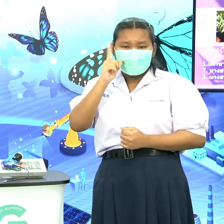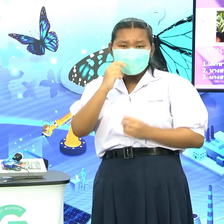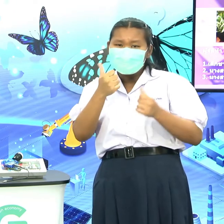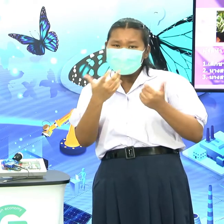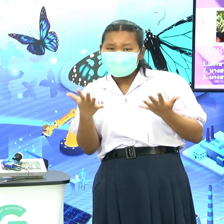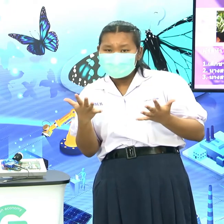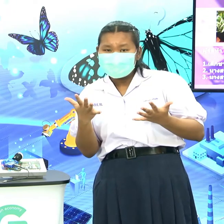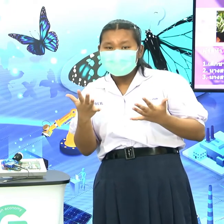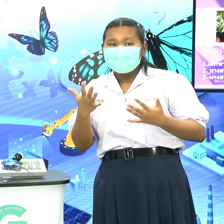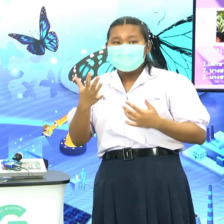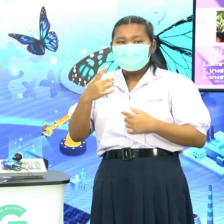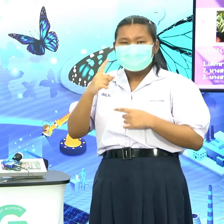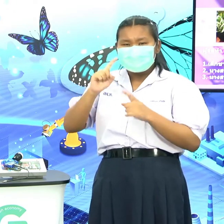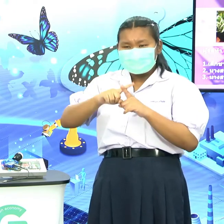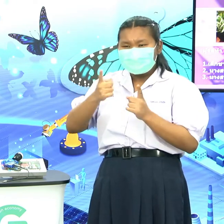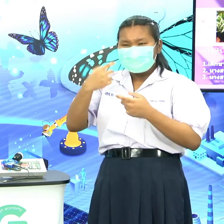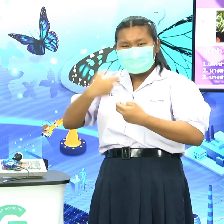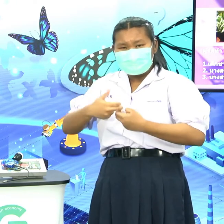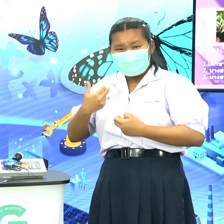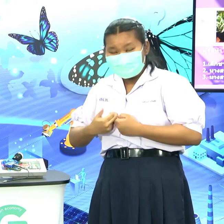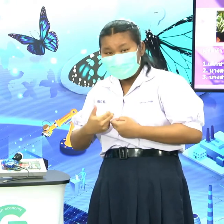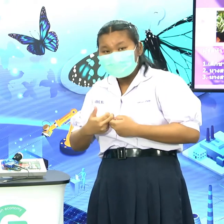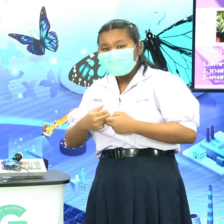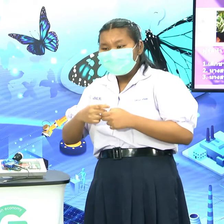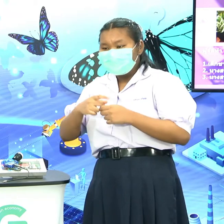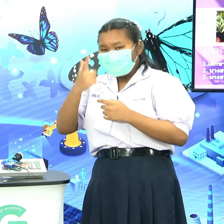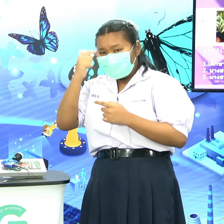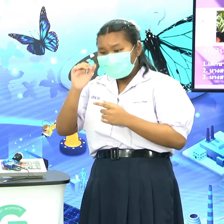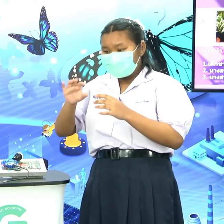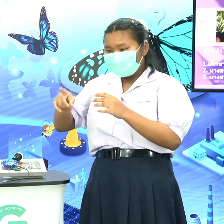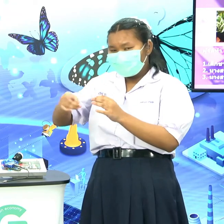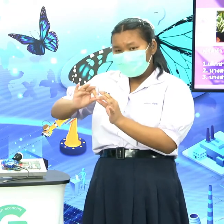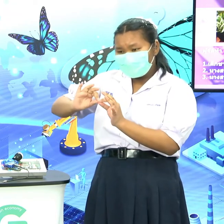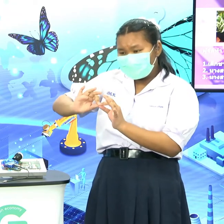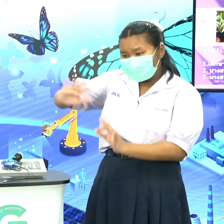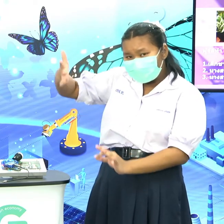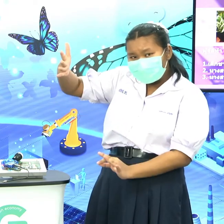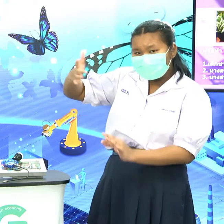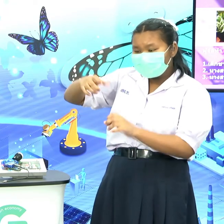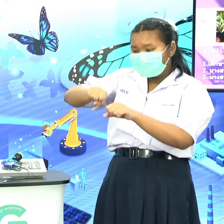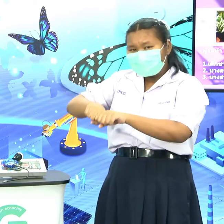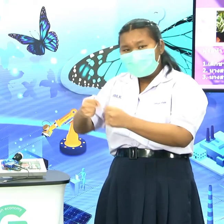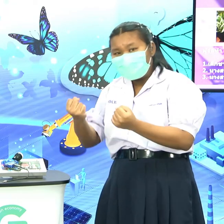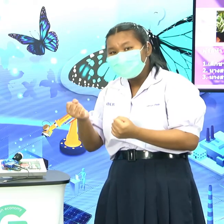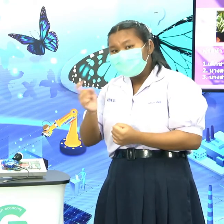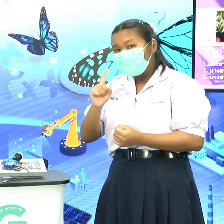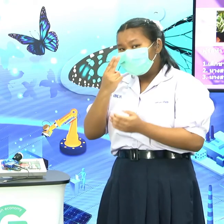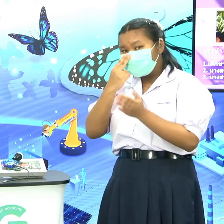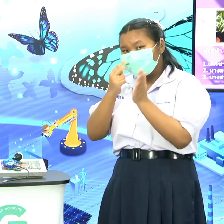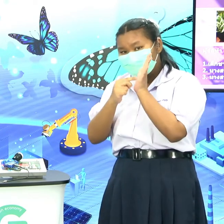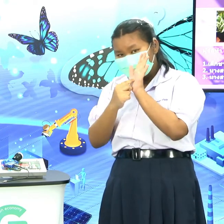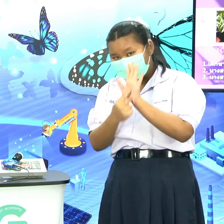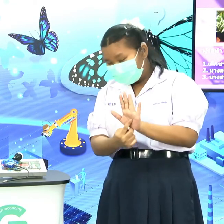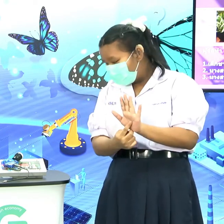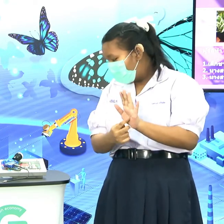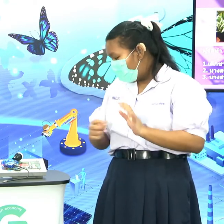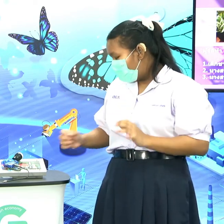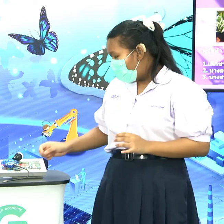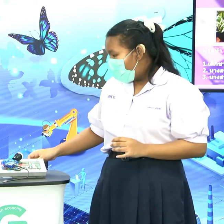นเดียวเนี่ยถ้าไม่มีคนที่มีการได้ยินได้อยู่ด้วยเนี่ยก็จะดำเนินชีวิตด้วยความปลอดภัยได้ยากลำบากหากเกิดเหตุไฟไหม้ขึ้นมาก็จะเกิดการเสียหายต่อชี